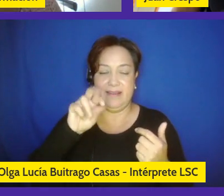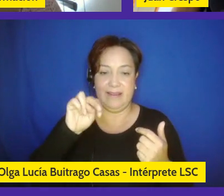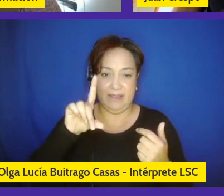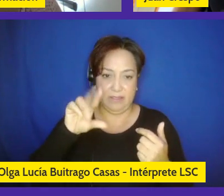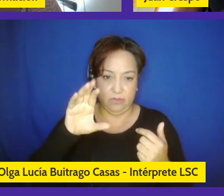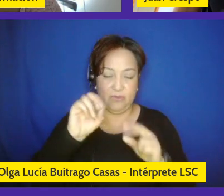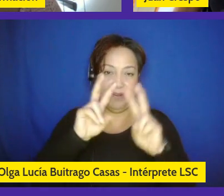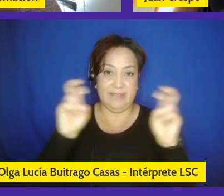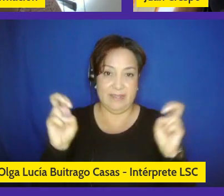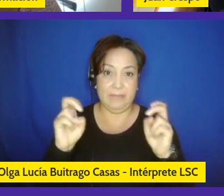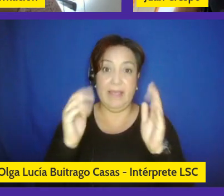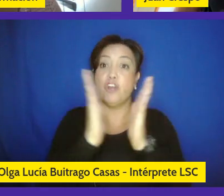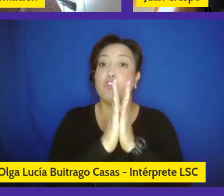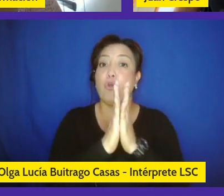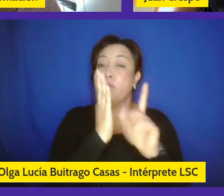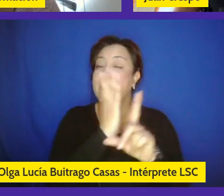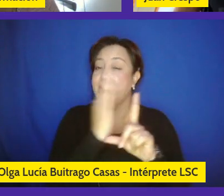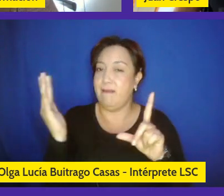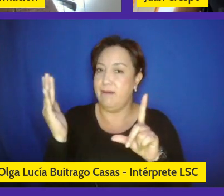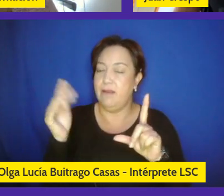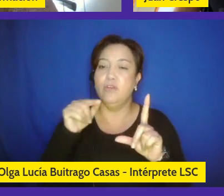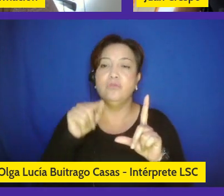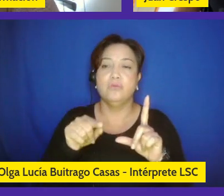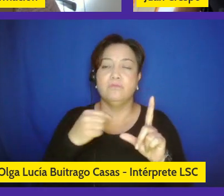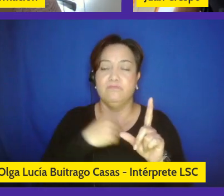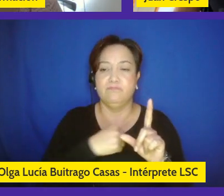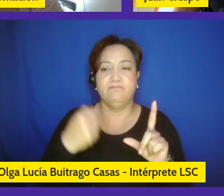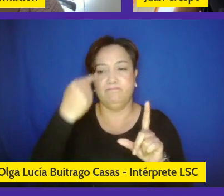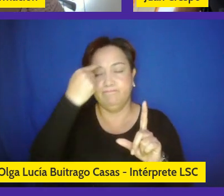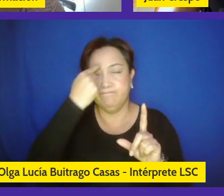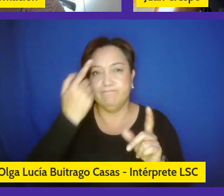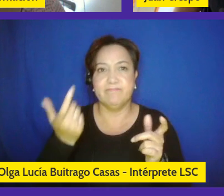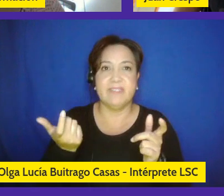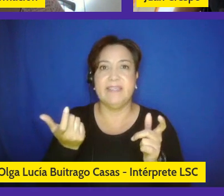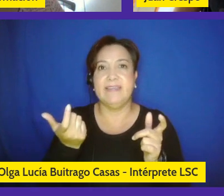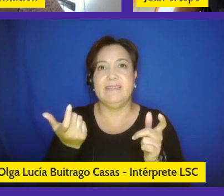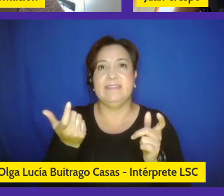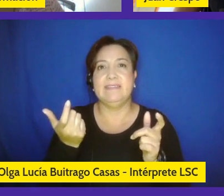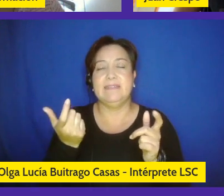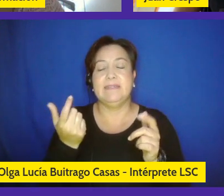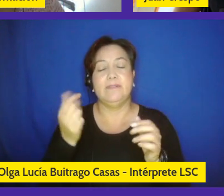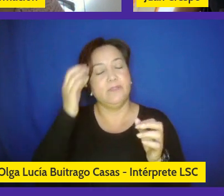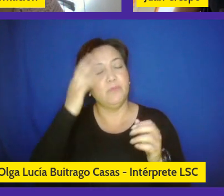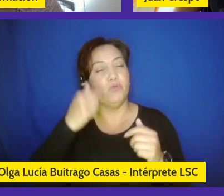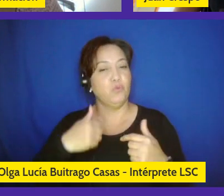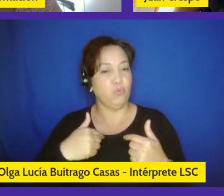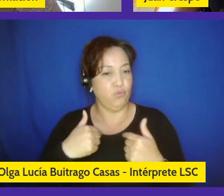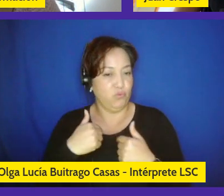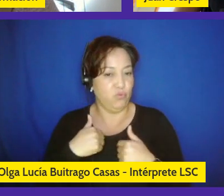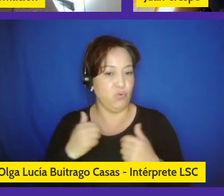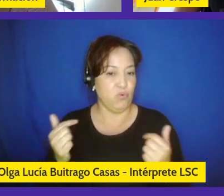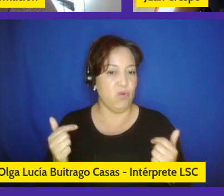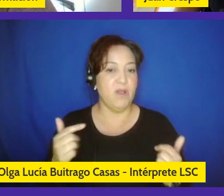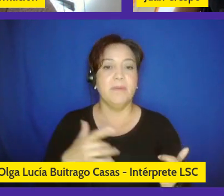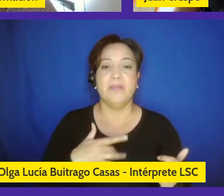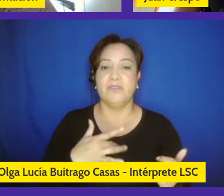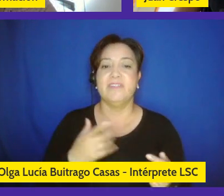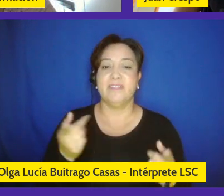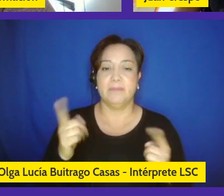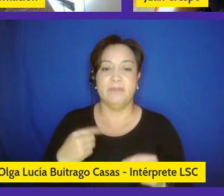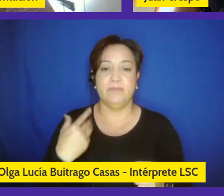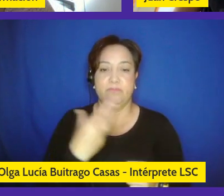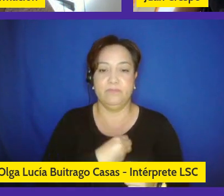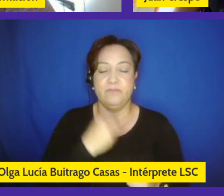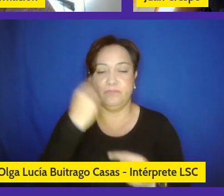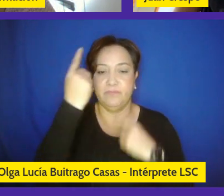documental, porque siento que un poco, tal vez era yo, pero siento que un poco estábamos pensando